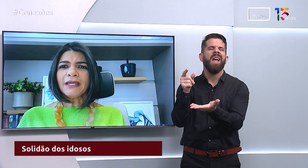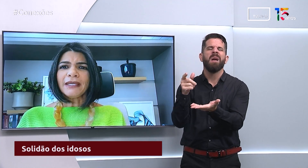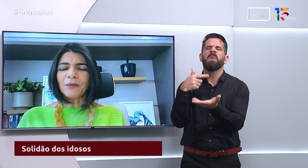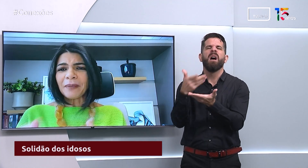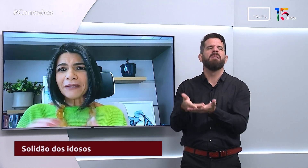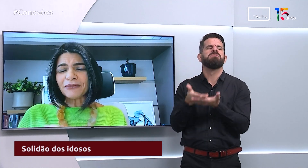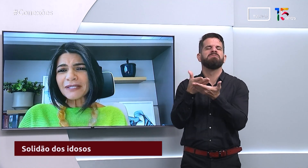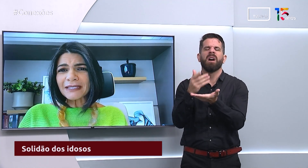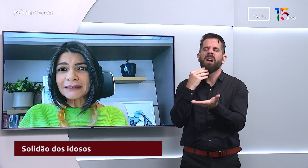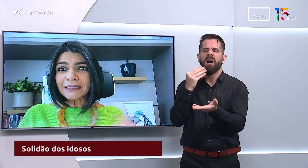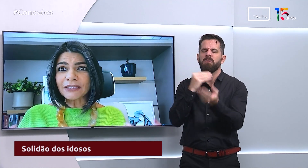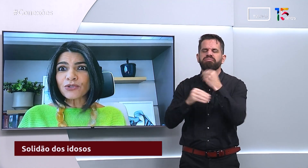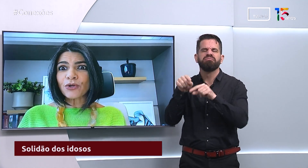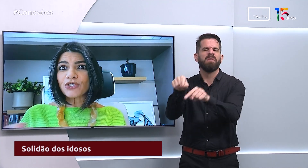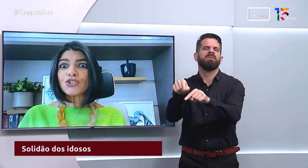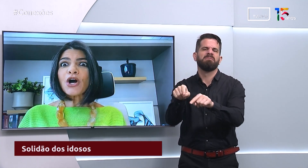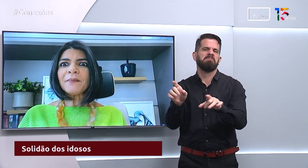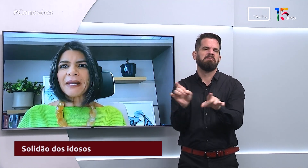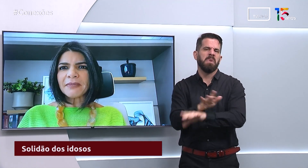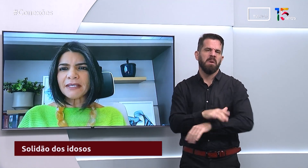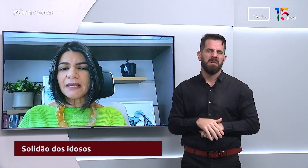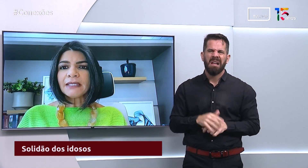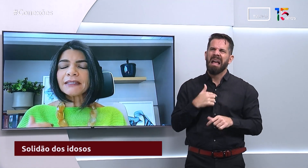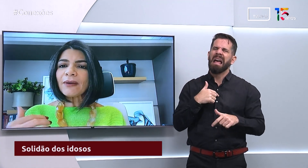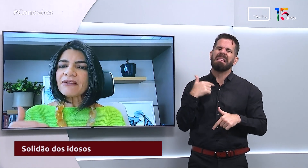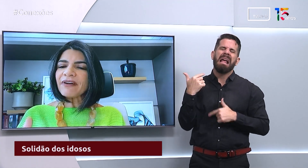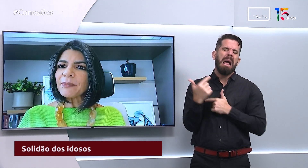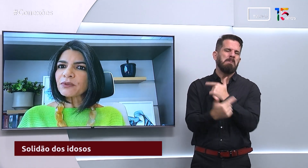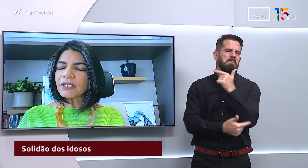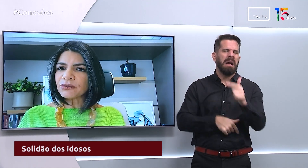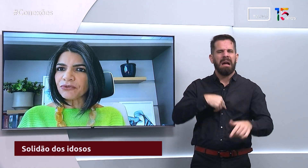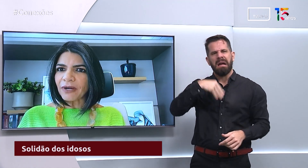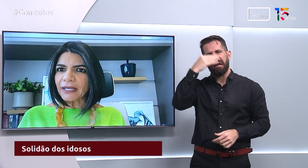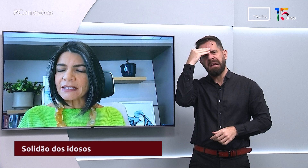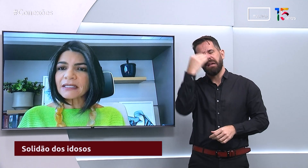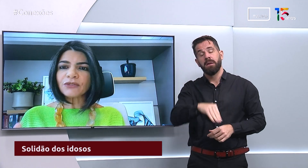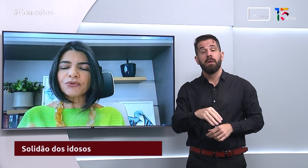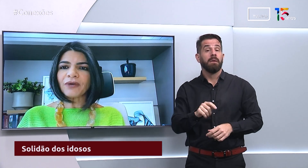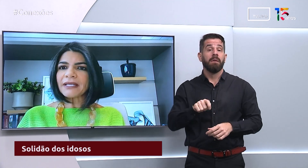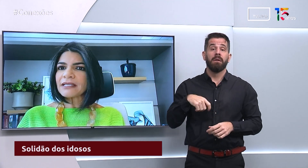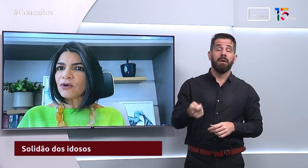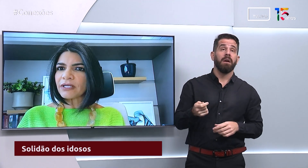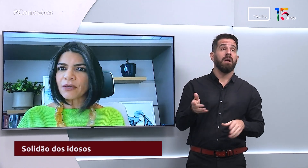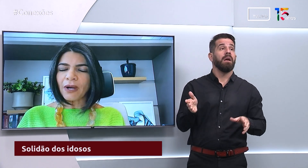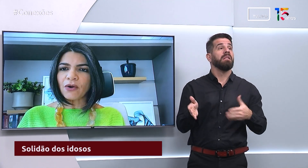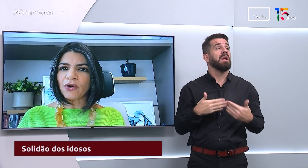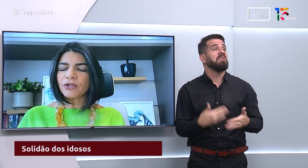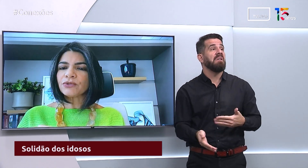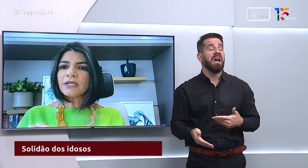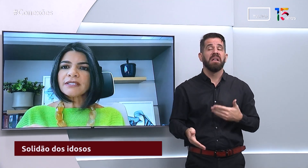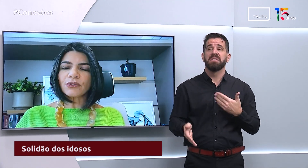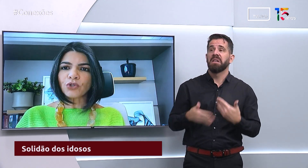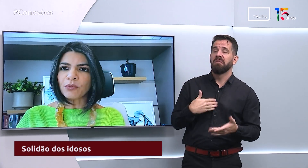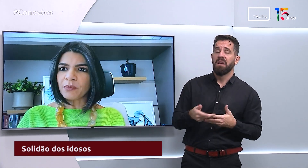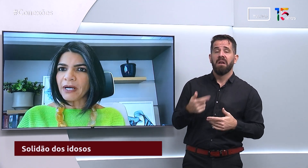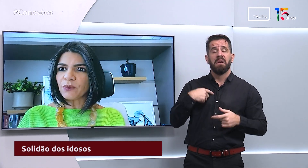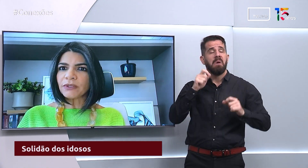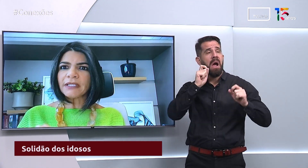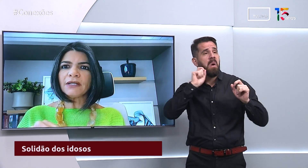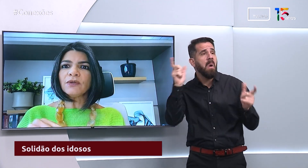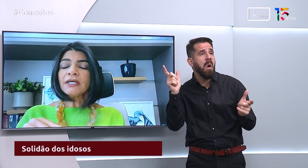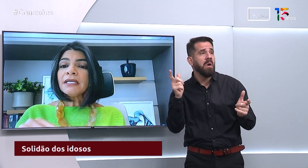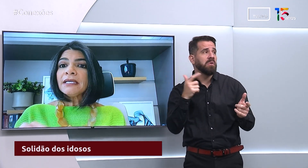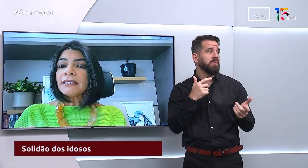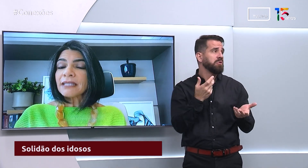trabalho, fazer tantas coisas só para mim, então ela vai para o tanto faz a hora que eu acordo, se eu tomo banho